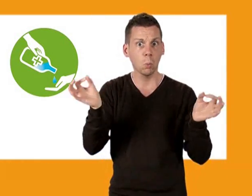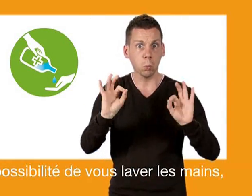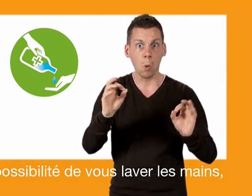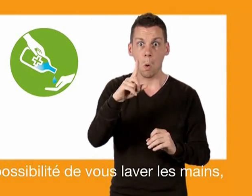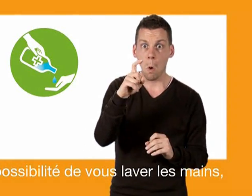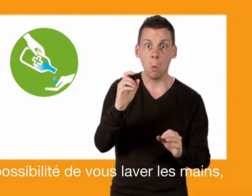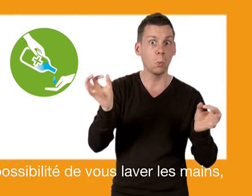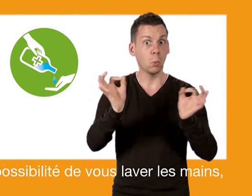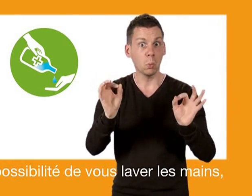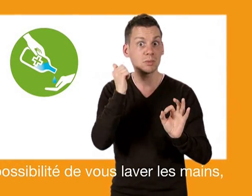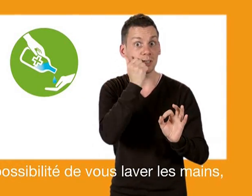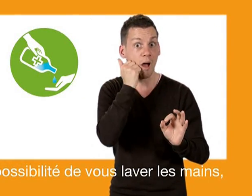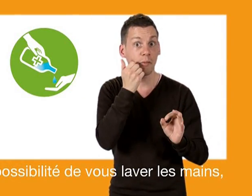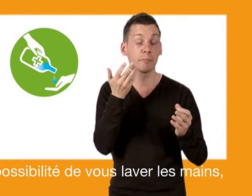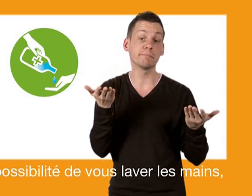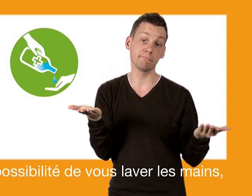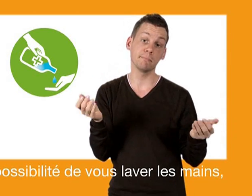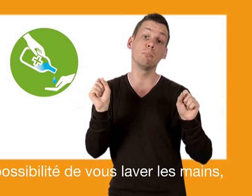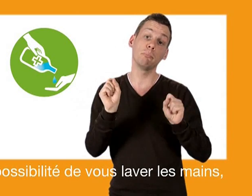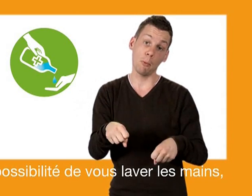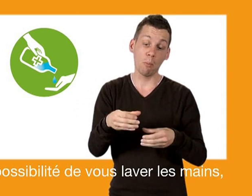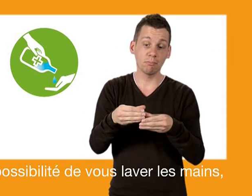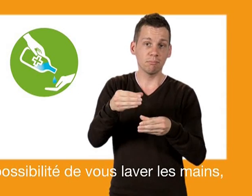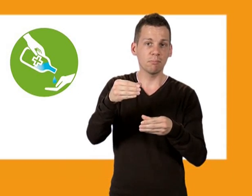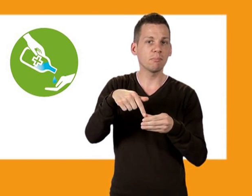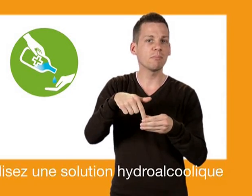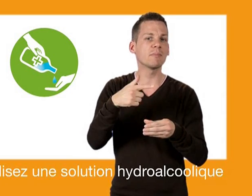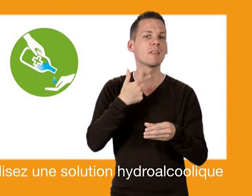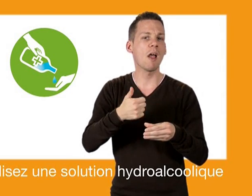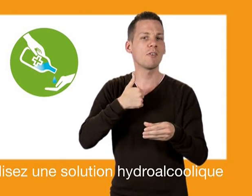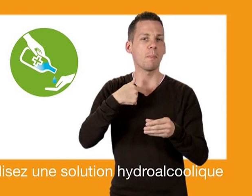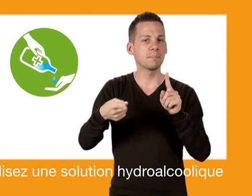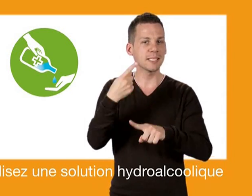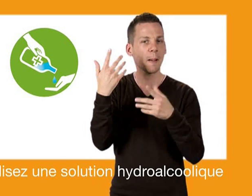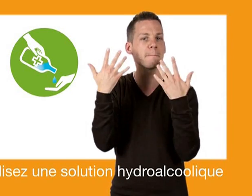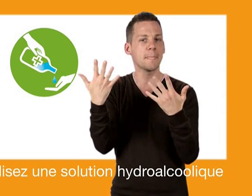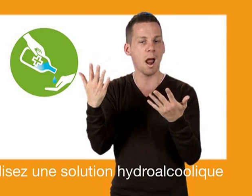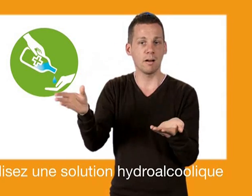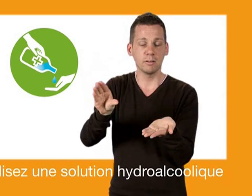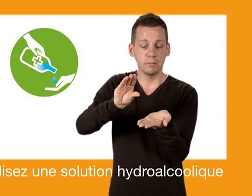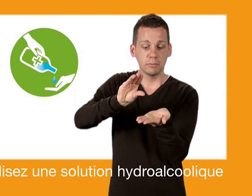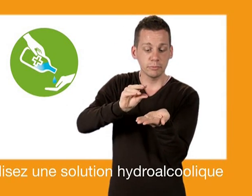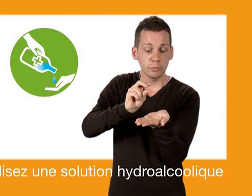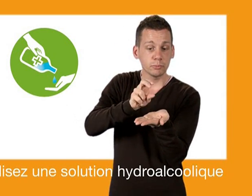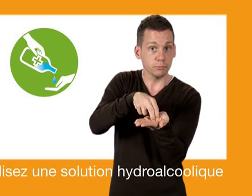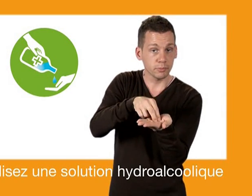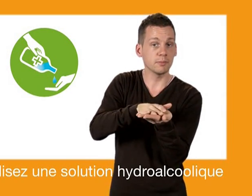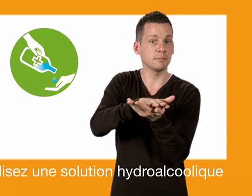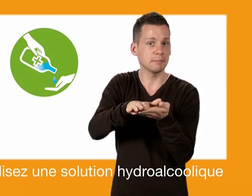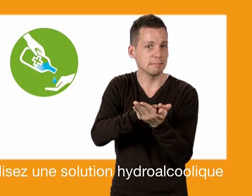Si vraiment vous n'avez pas la possibilité de vous laver les mains, alors utilisez une solution hydroalcoolique qui permet de réduire la